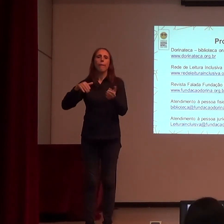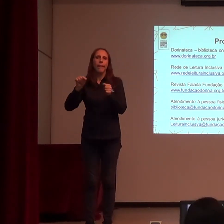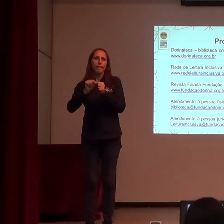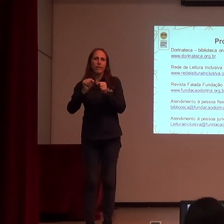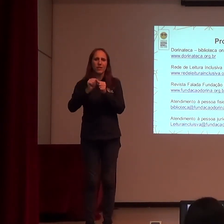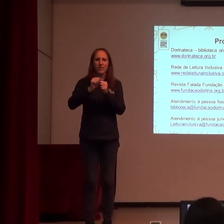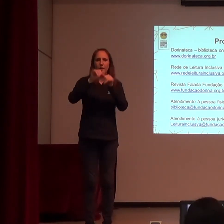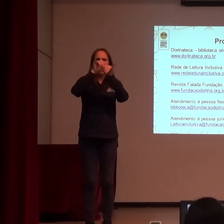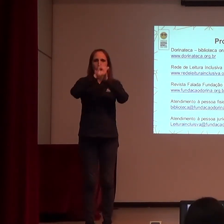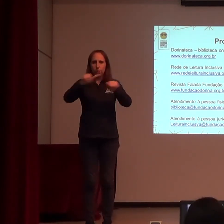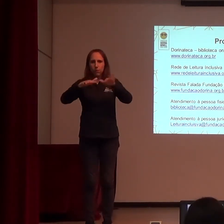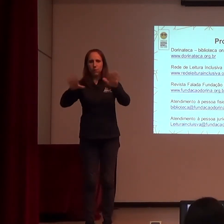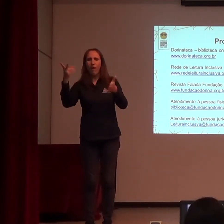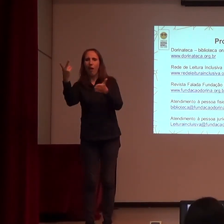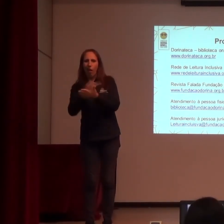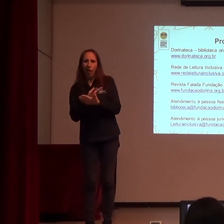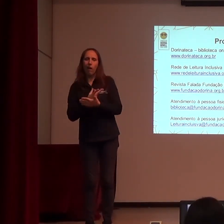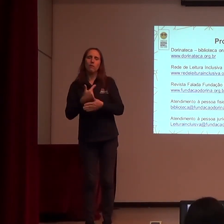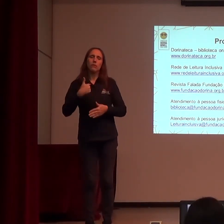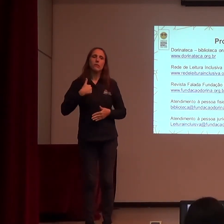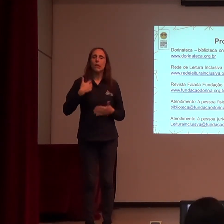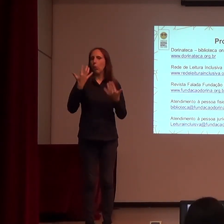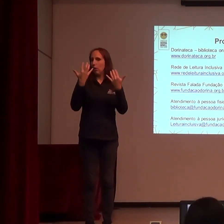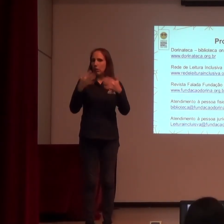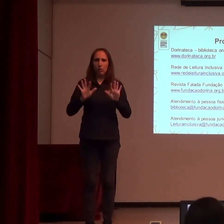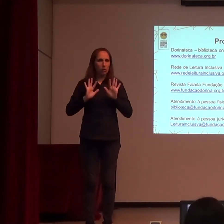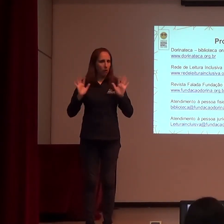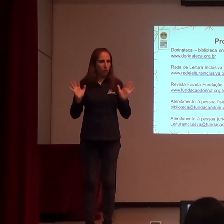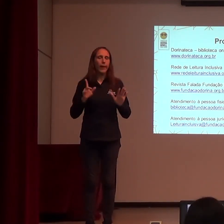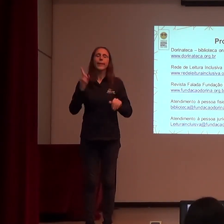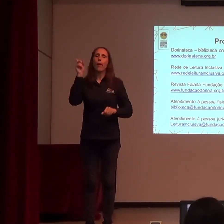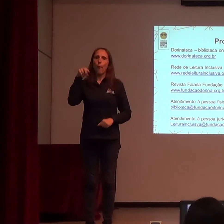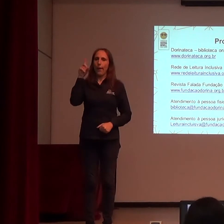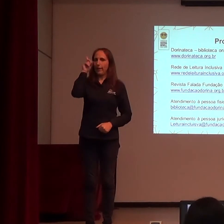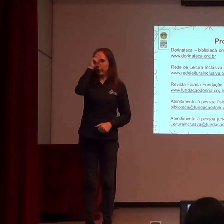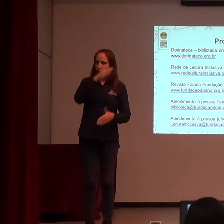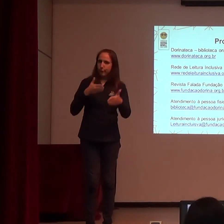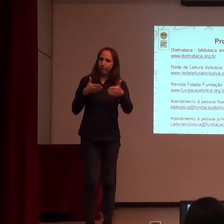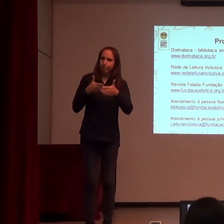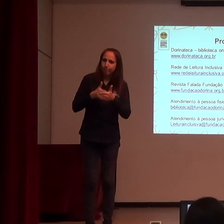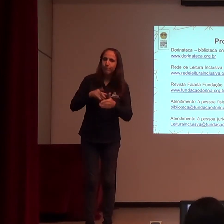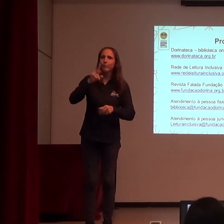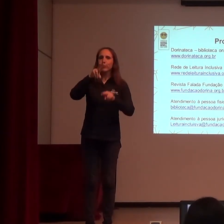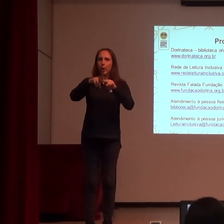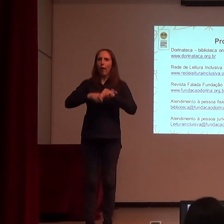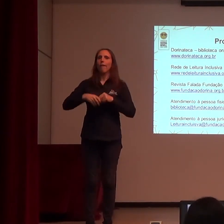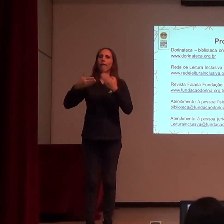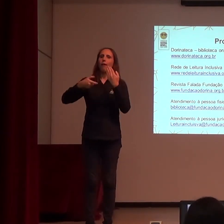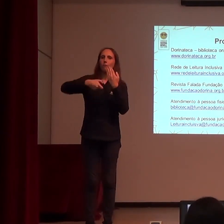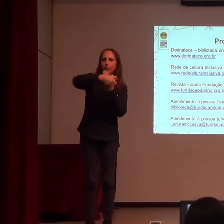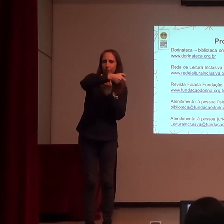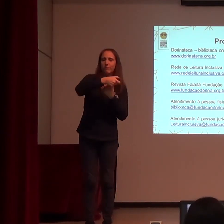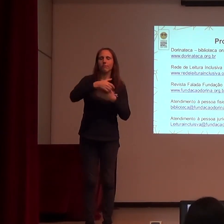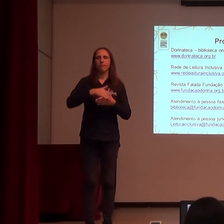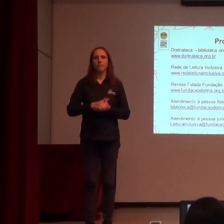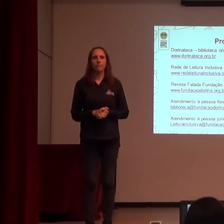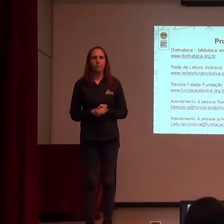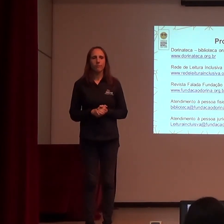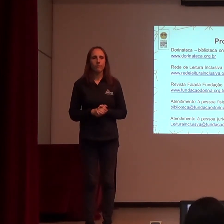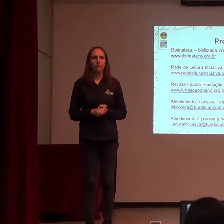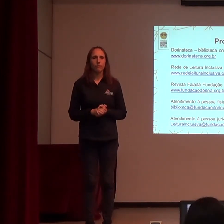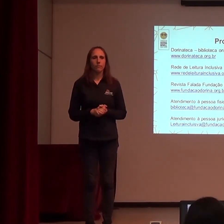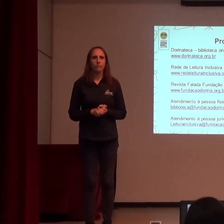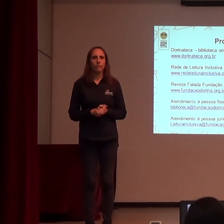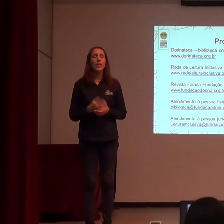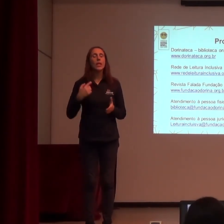tem, sim, uma barreira muito grande por parte dos autores também. E o que eu queria perguntar, Perla, que não tem nada a ver